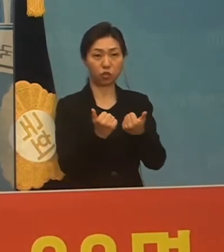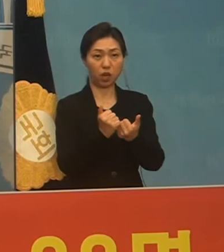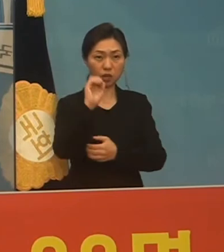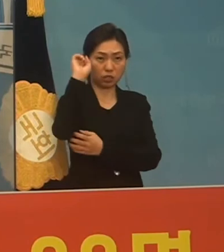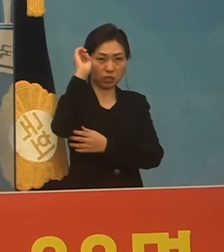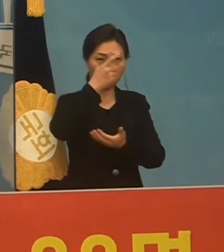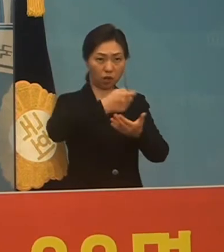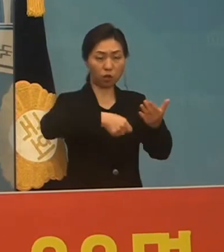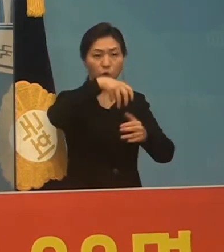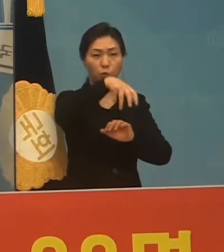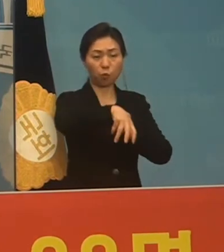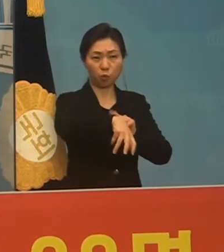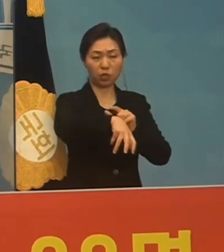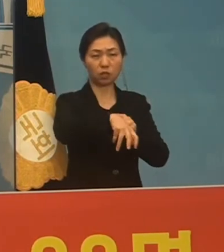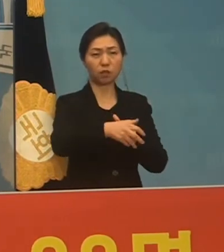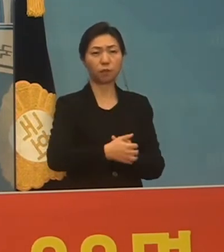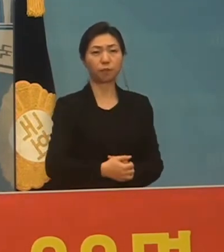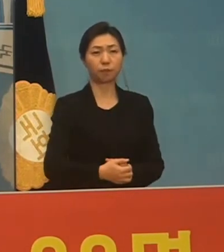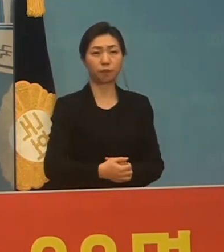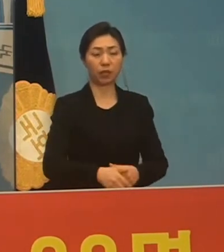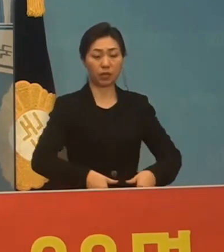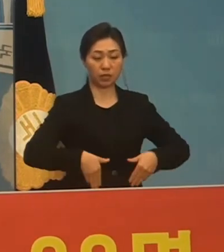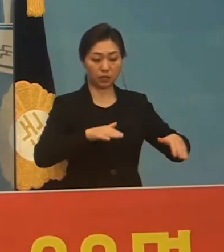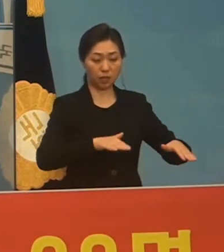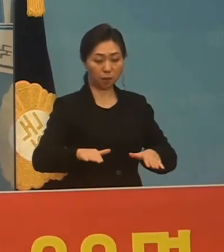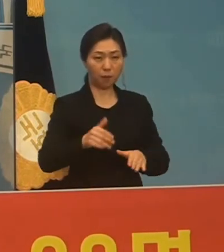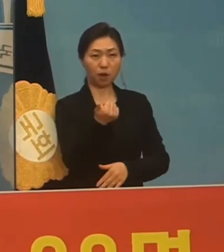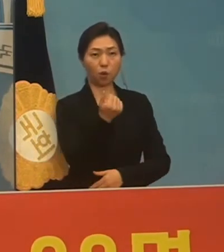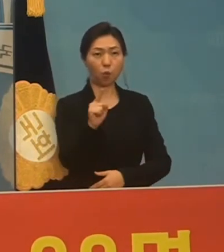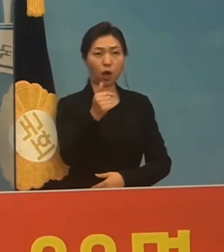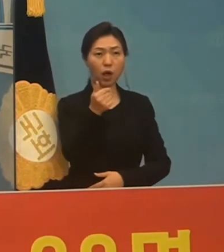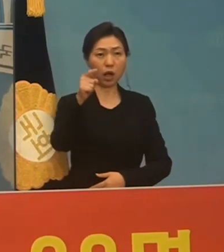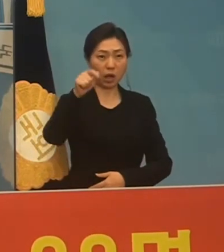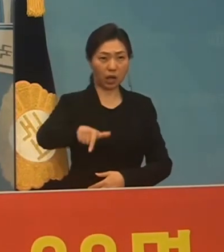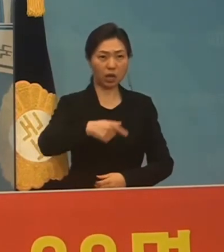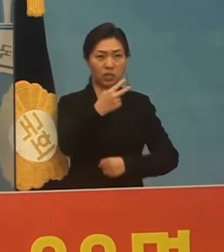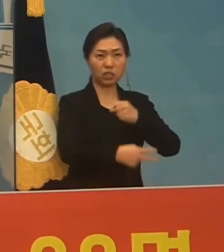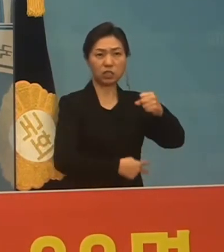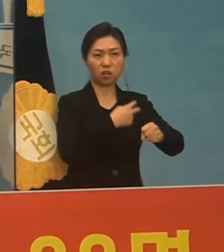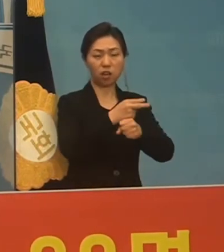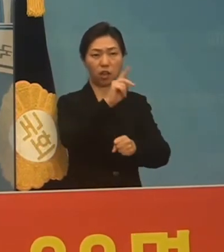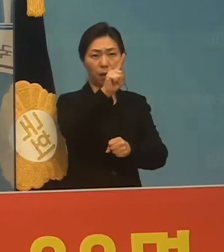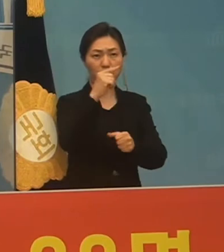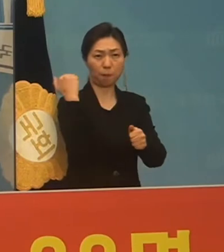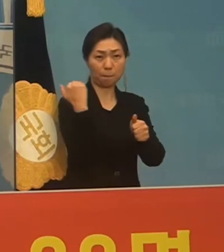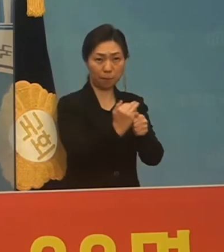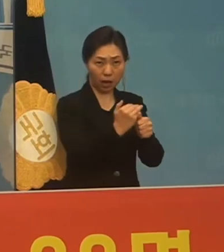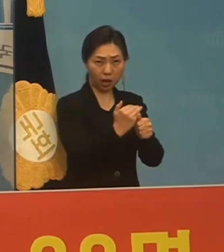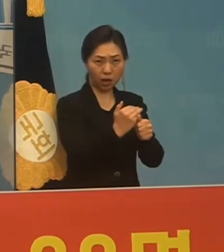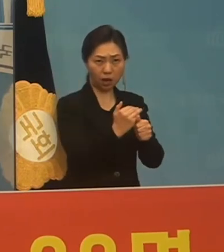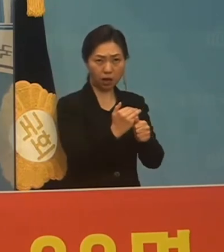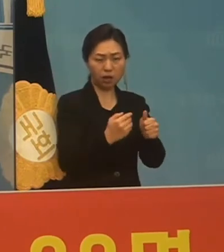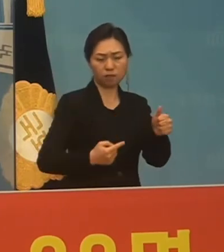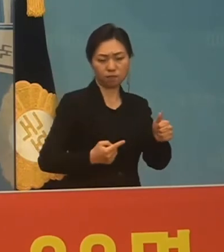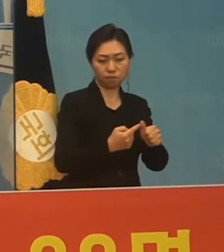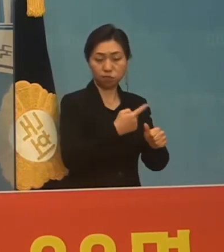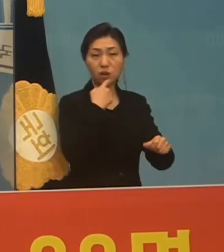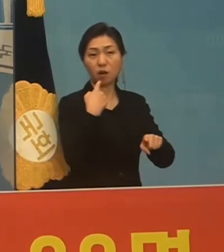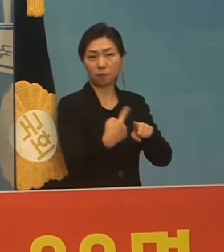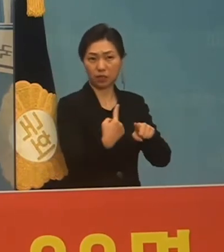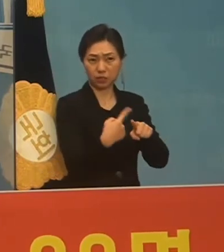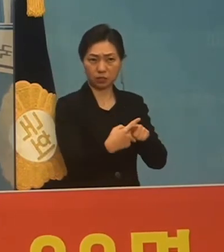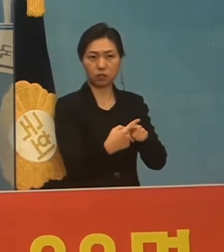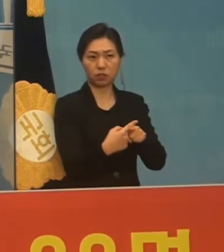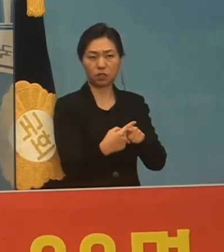소통관에서 남해화 2년마다 계속적으로 발생하는 해고 살인, 이번에는